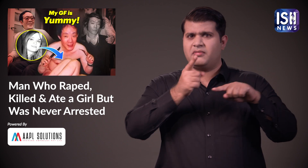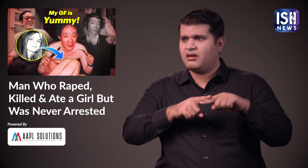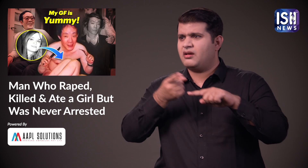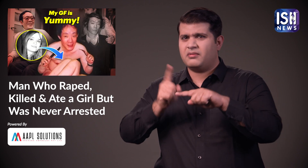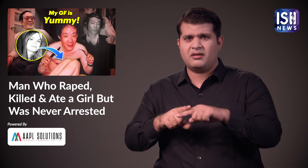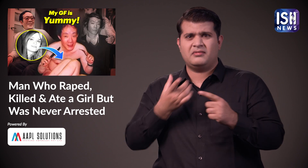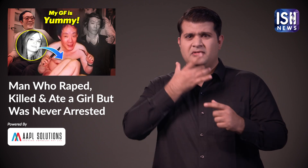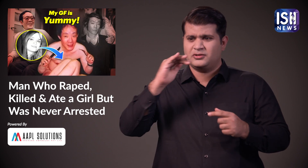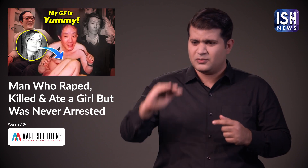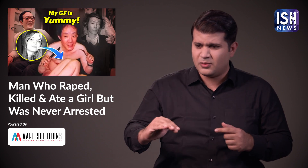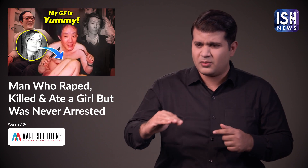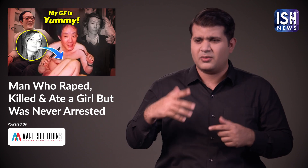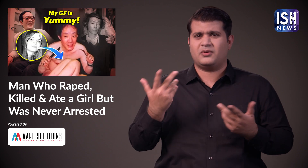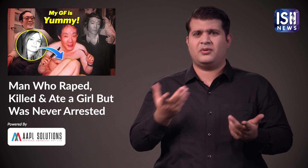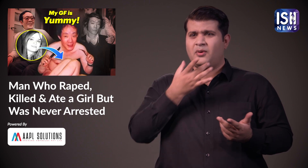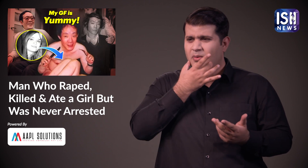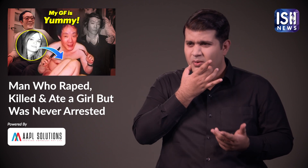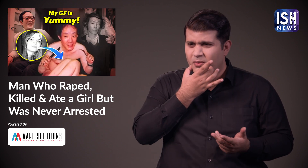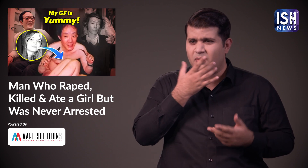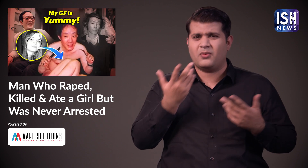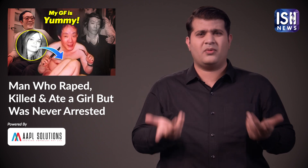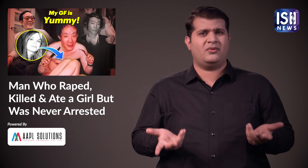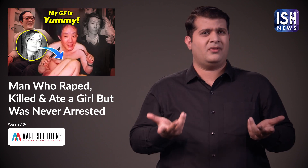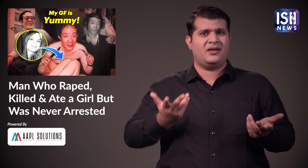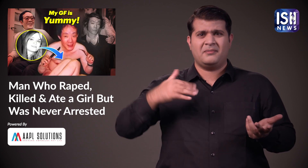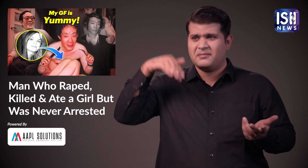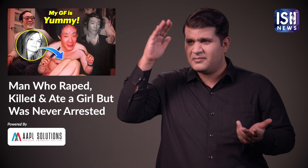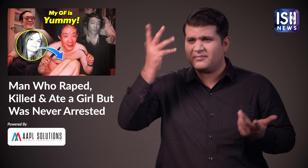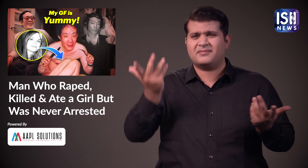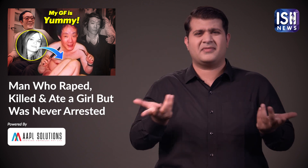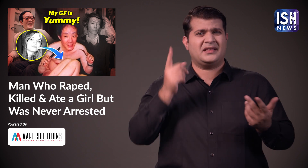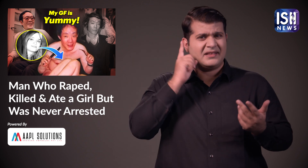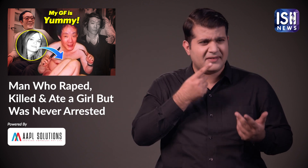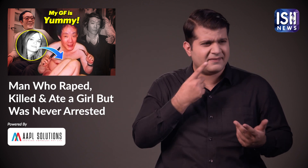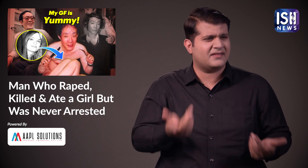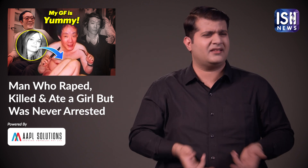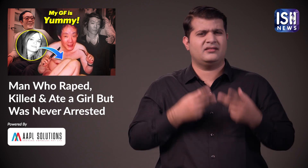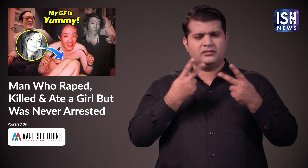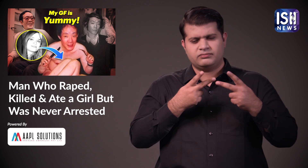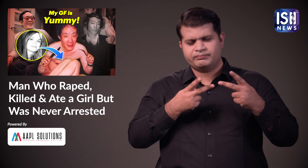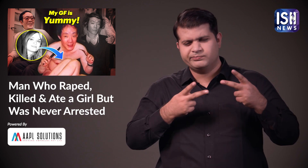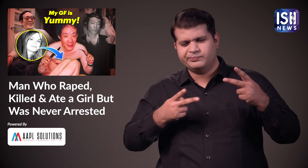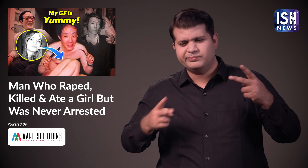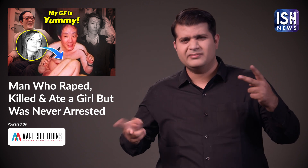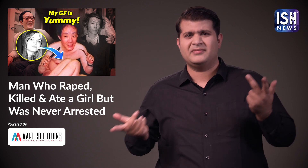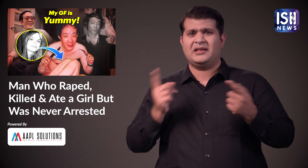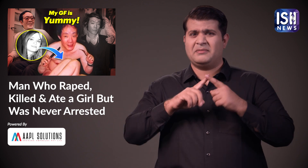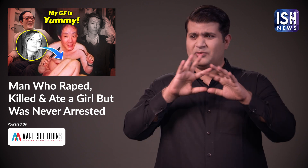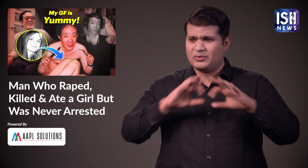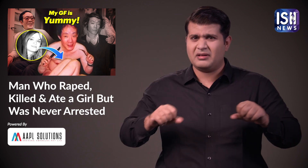सच्चाई है, लेकिन रेप के मामले छोटी बच्ची हो या बूढ़ी औरत, सुनने वाली हो या डेफ, उनके साथ मामले बढ़ रहे हैं।